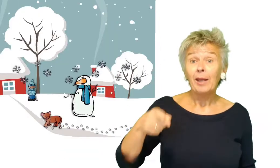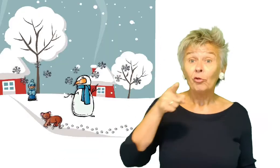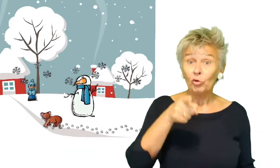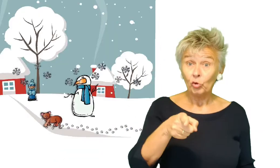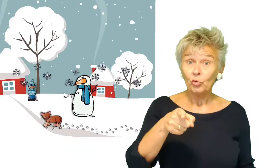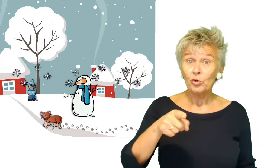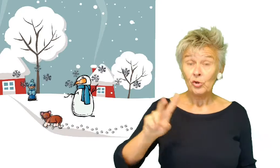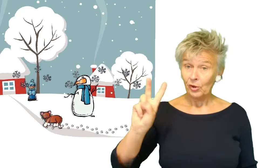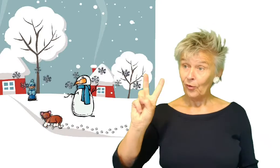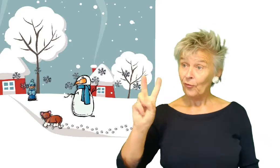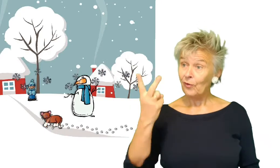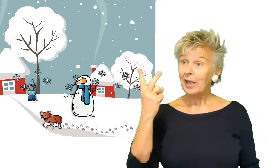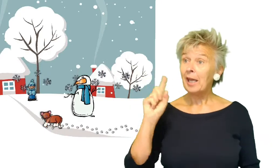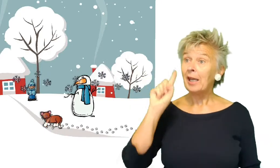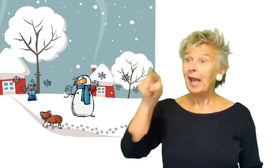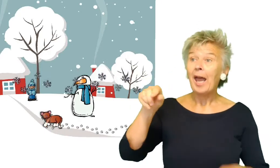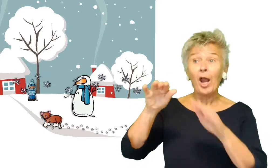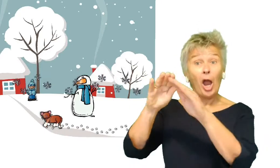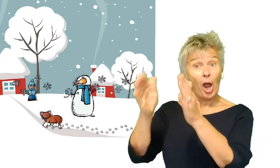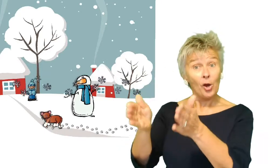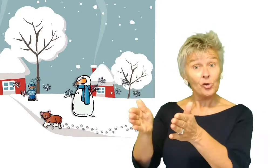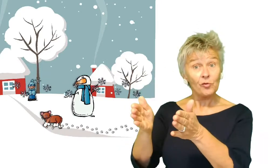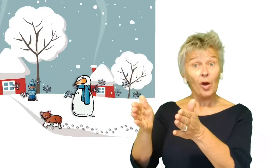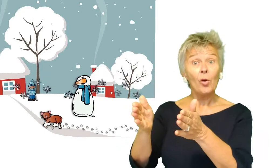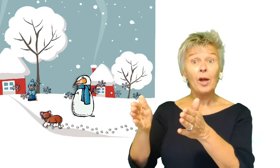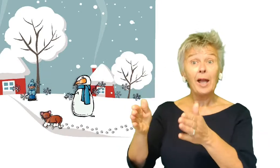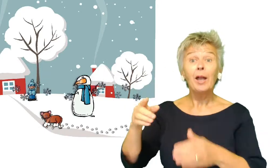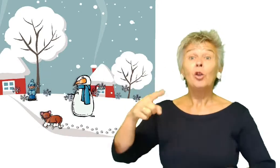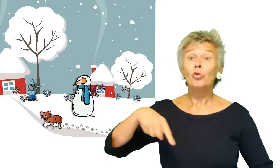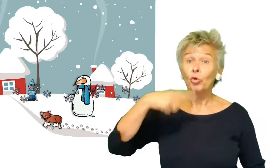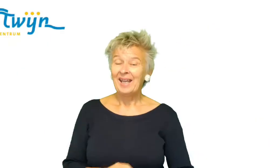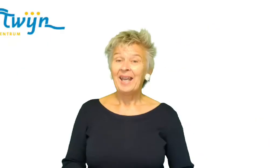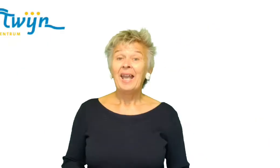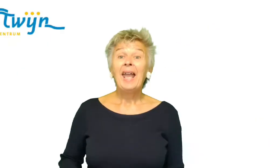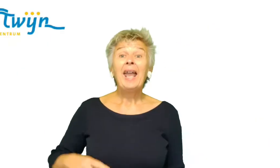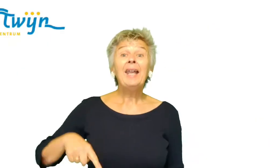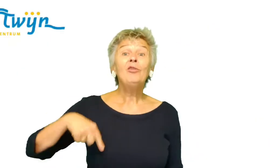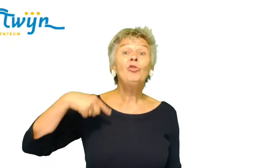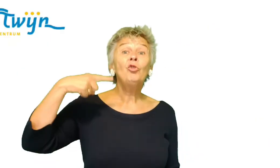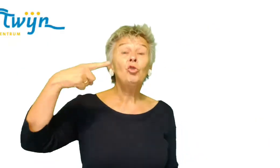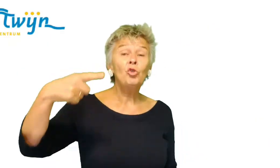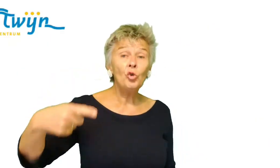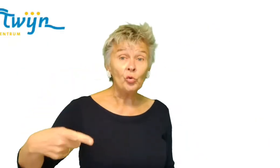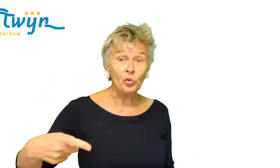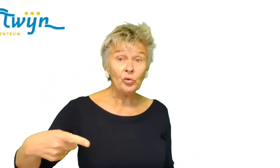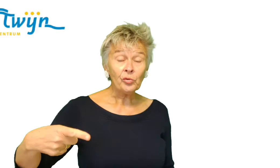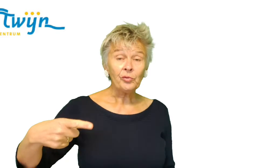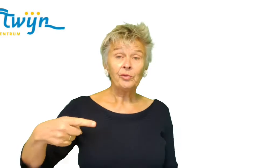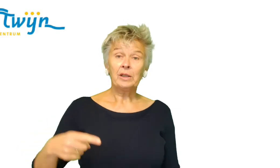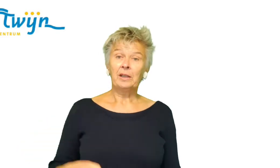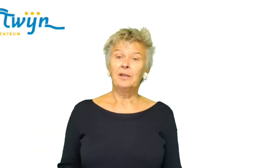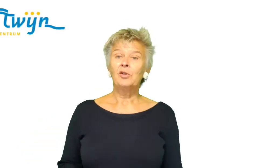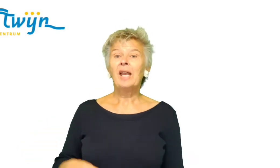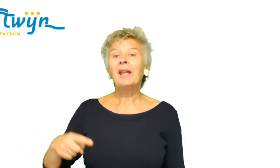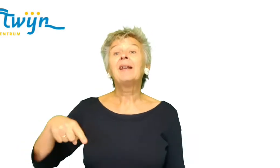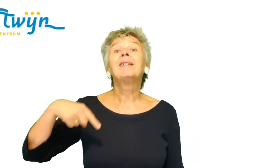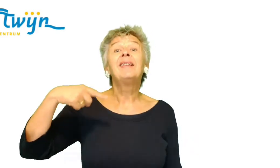En toen zij weer naar huis wou gaan. En toen, dus eigenlijk